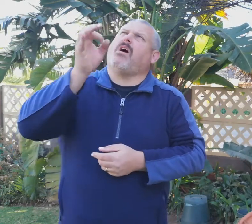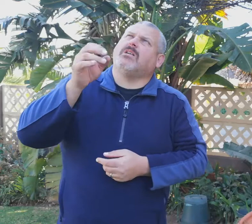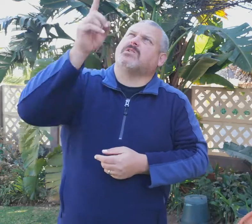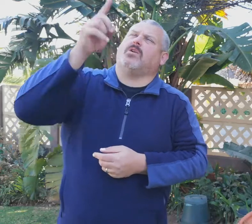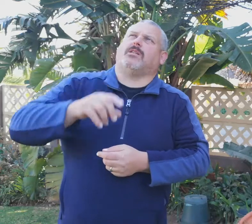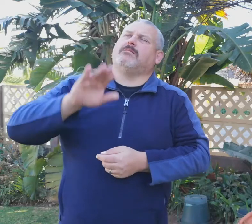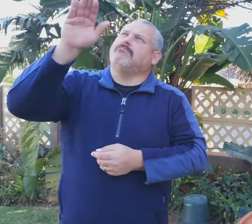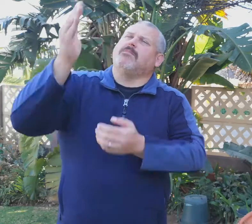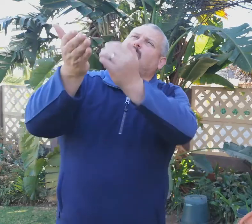Oh, ons God.